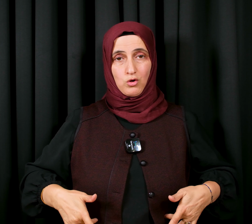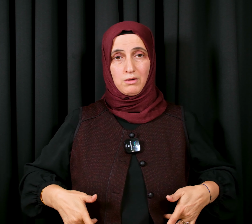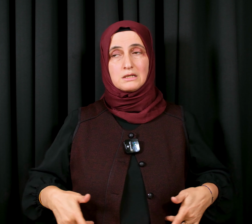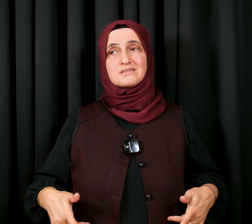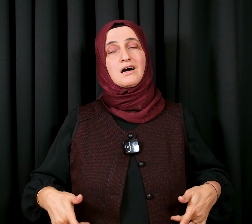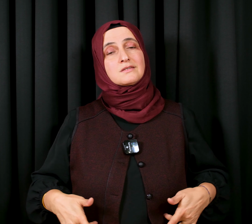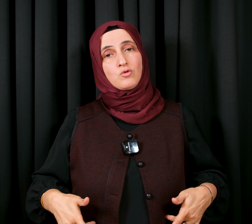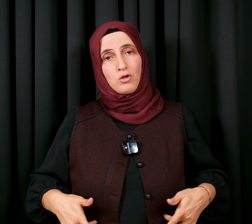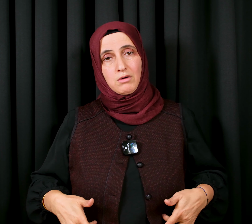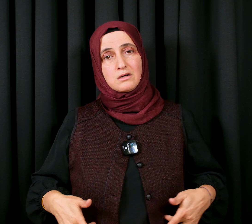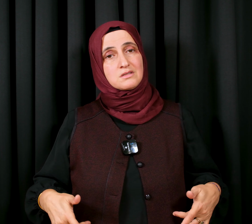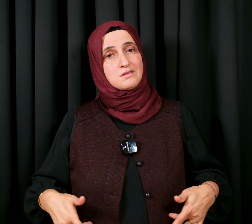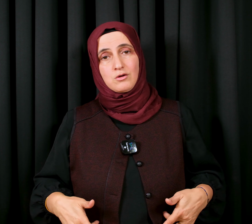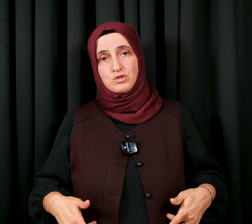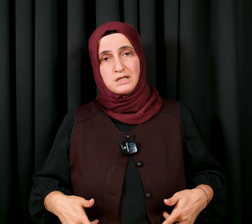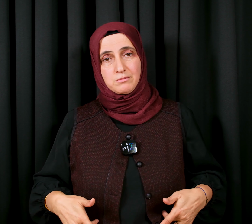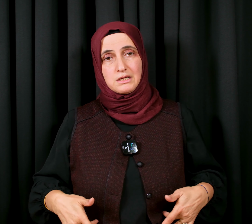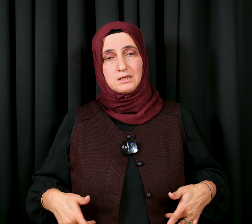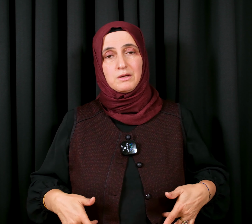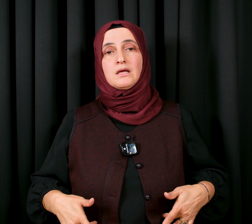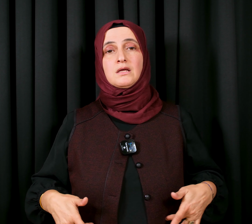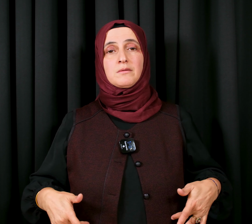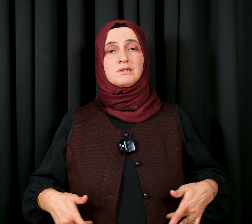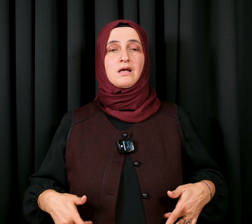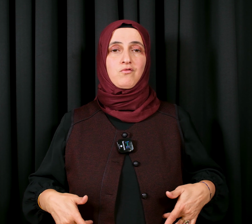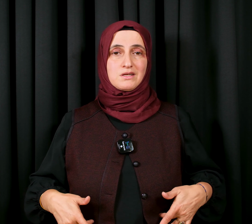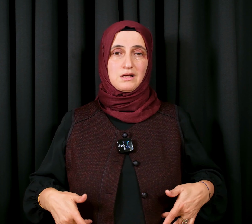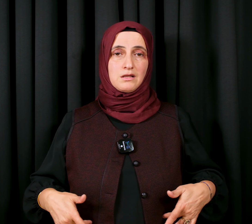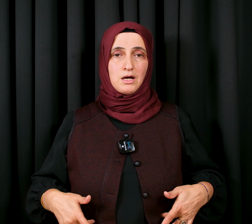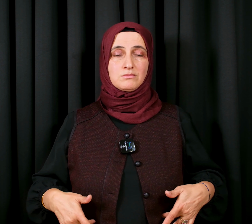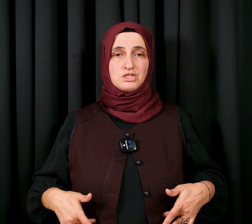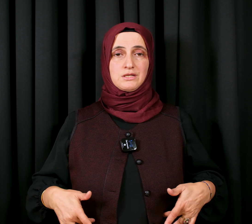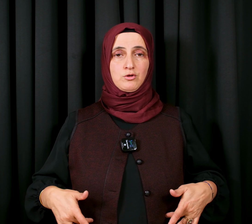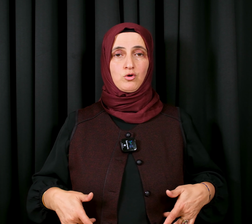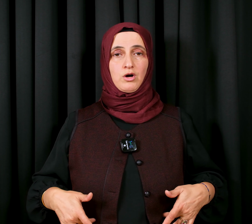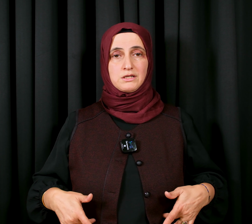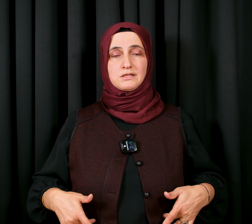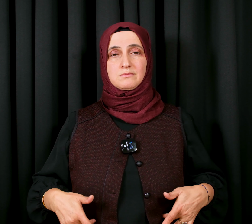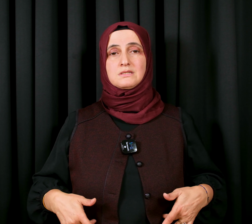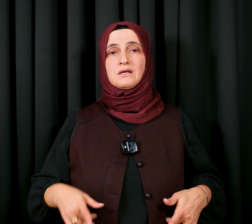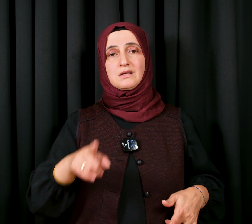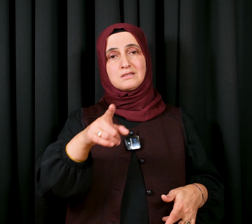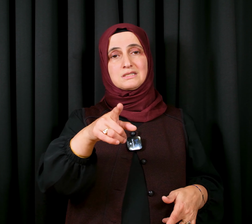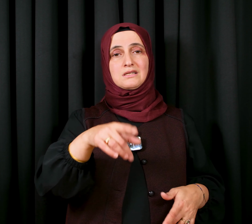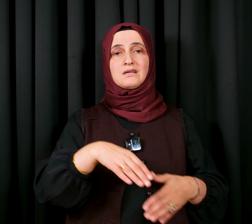olmak, razı olmak, rıza göstermek gibi birden fazla anlam içerebiliyor bu hareketimiz. Sizinle